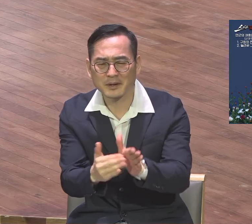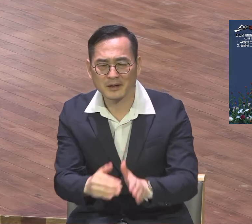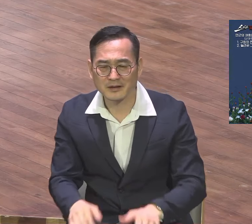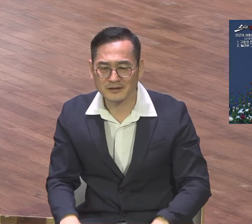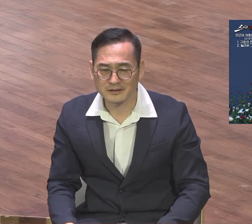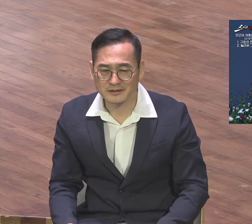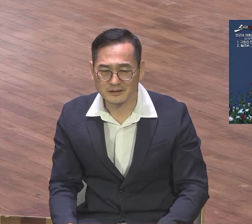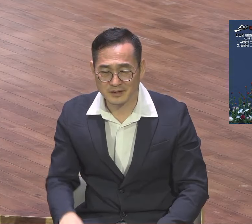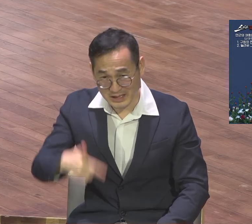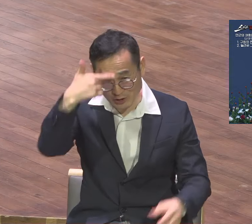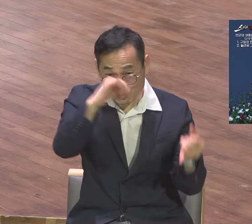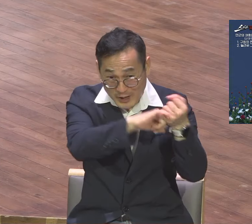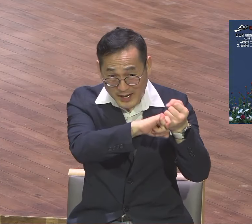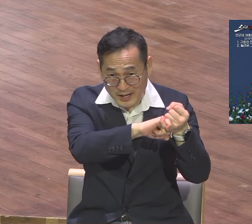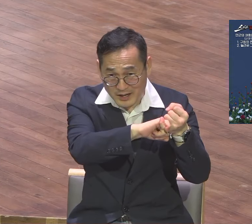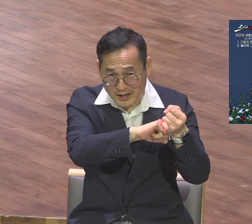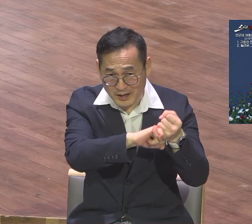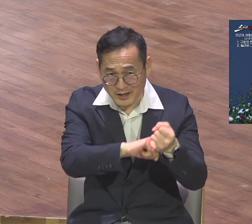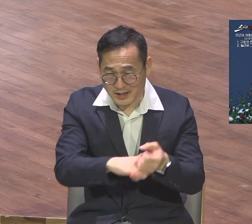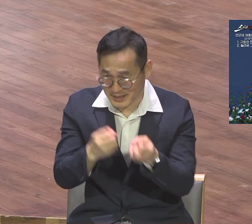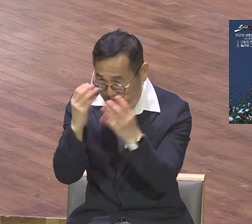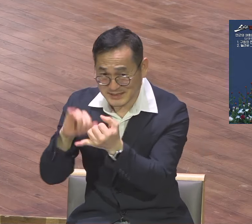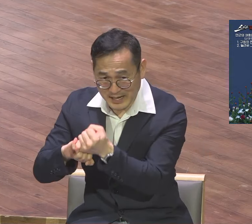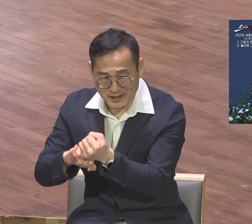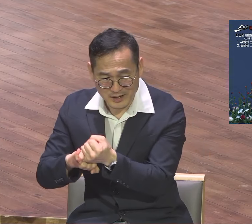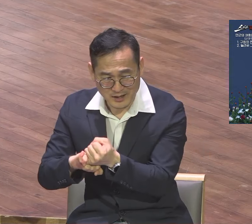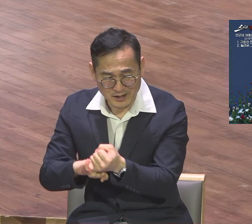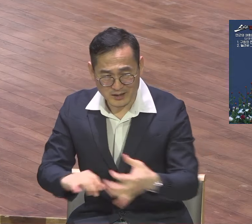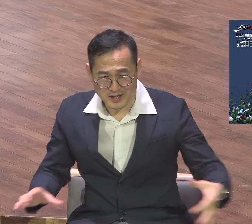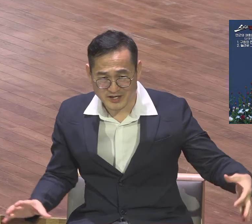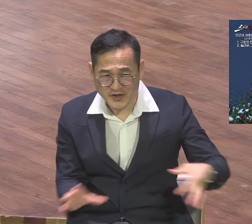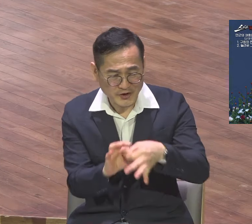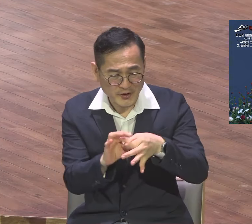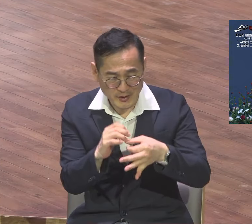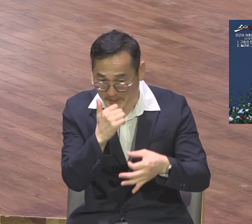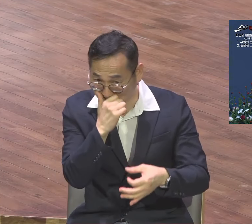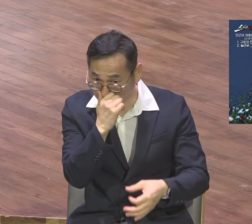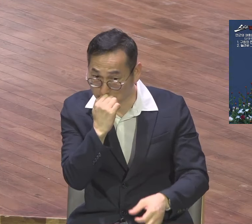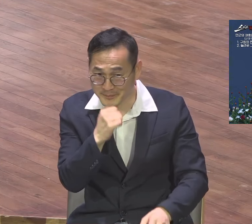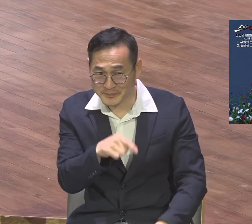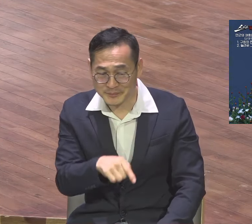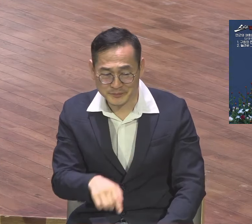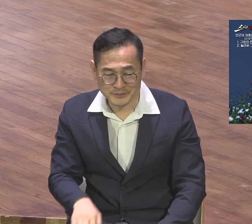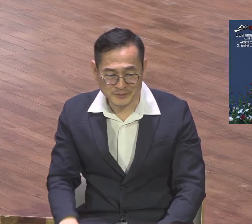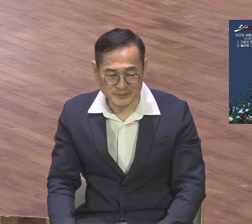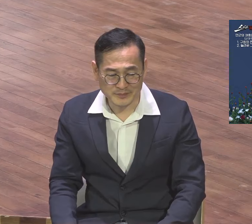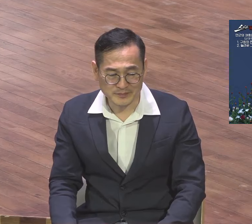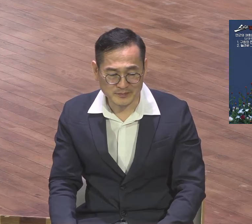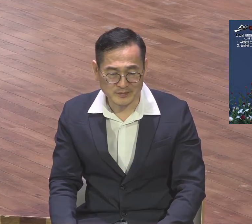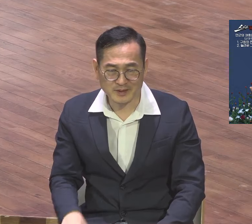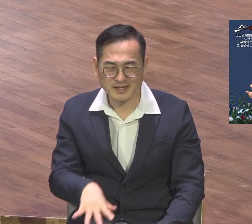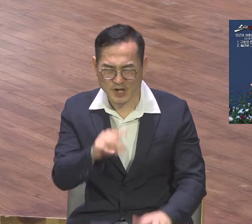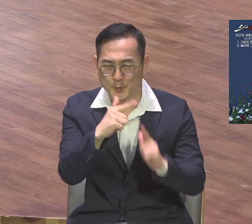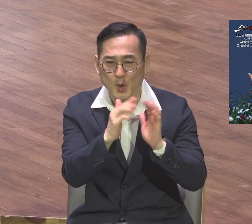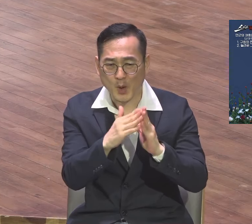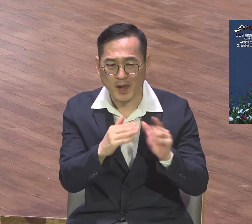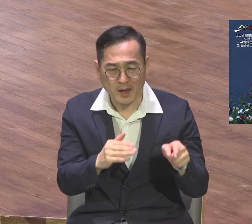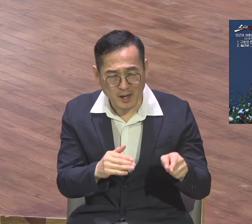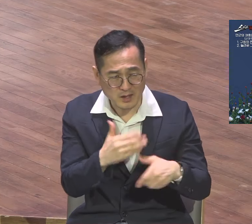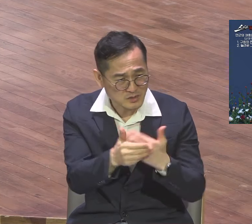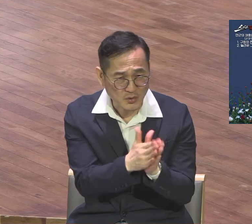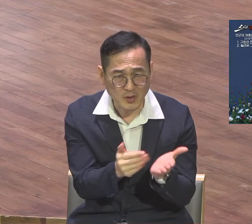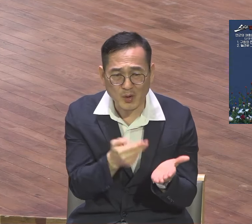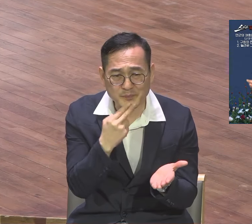구약 신약 때는 또 성경이 없어갖고 구약 성경하고 연결해서 평신도들은 못해요. 초대교회 이 못해요.